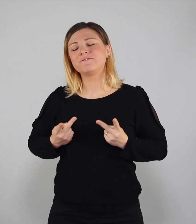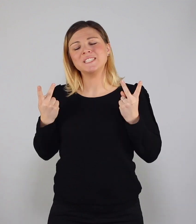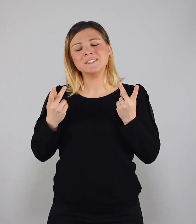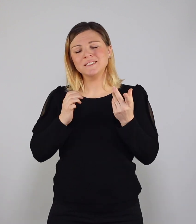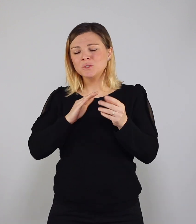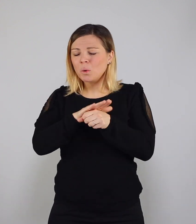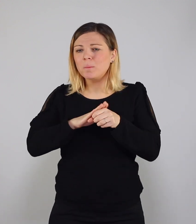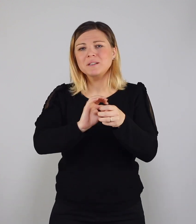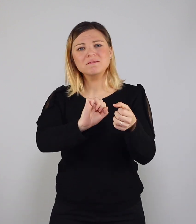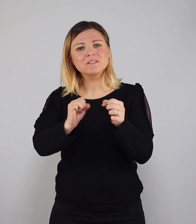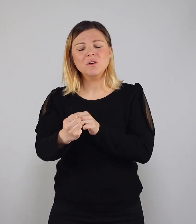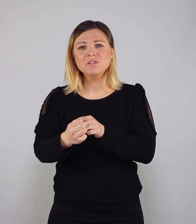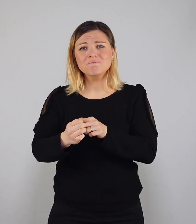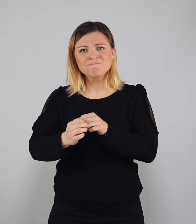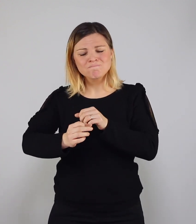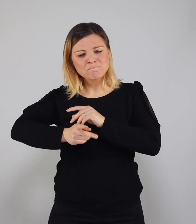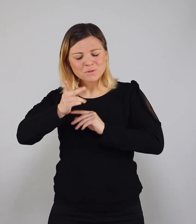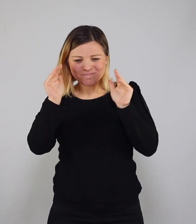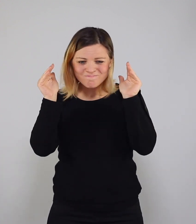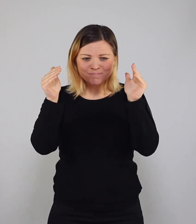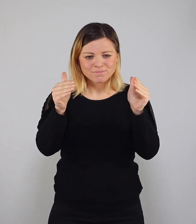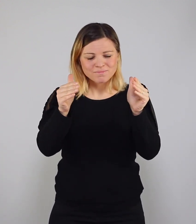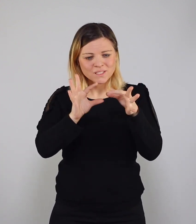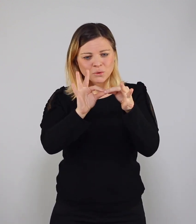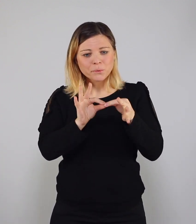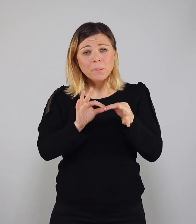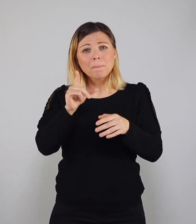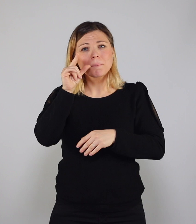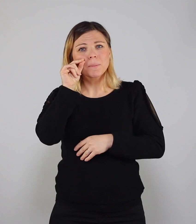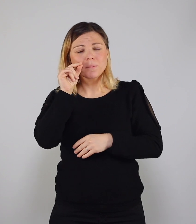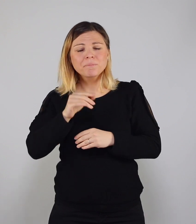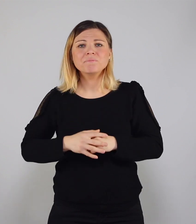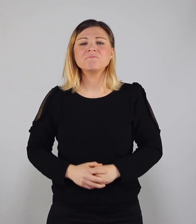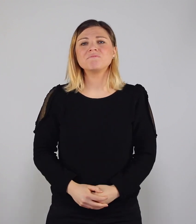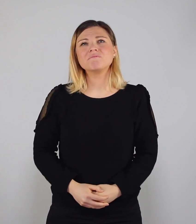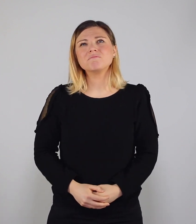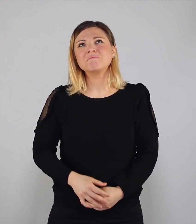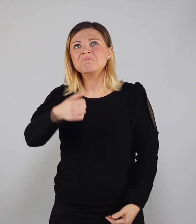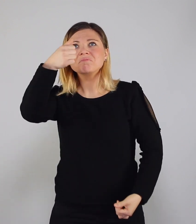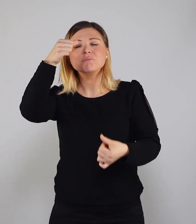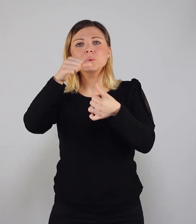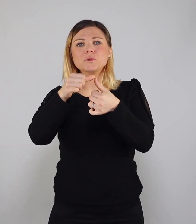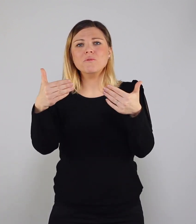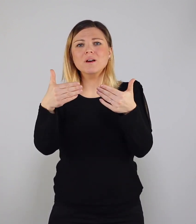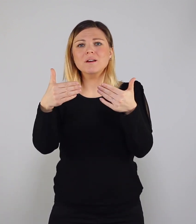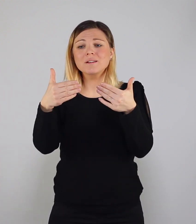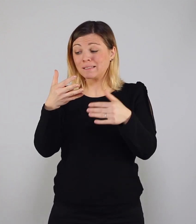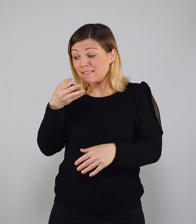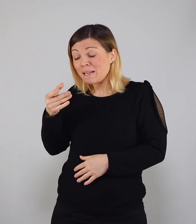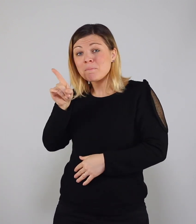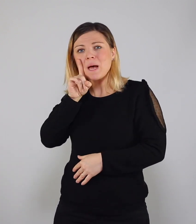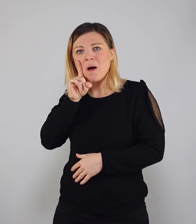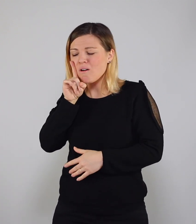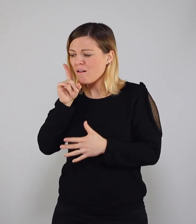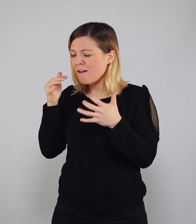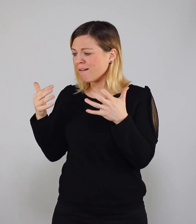son amour, j'avais soif de changement dans toute ma vie et plus particulièrement dans ma relation avec mon père. Et je me